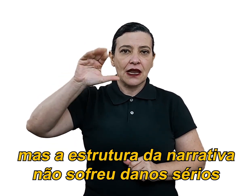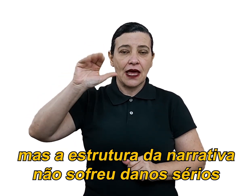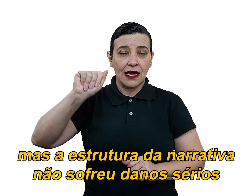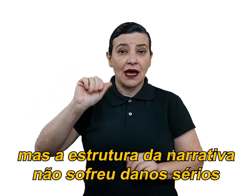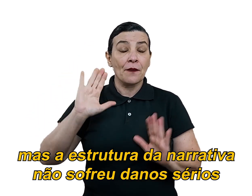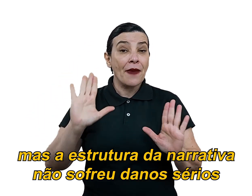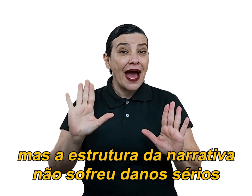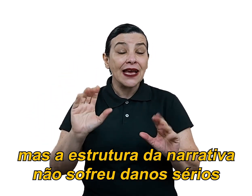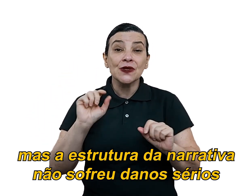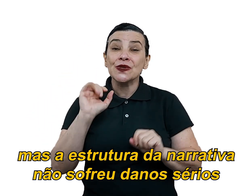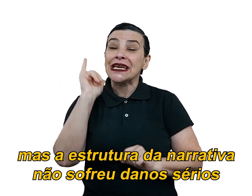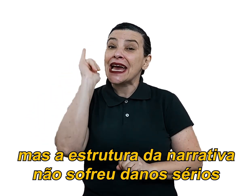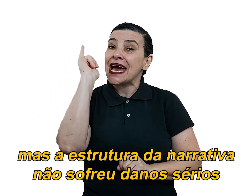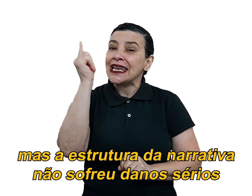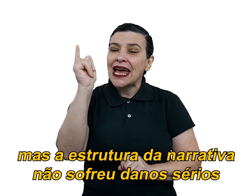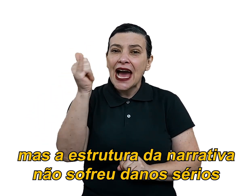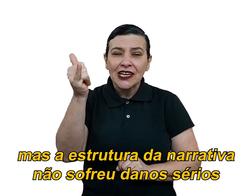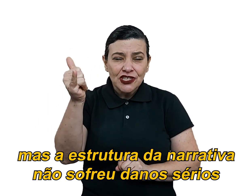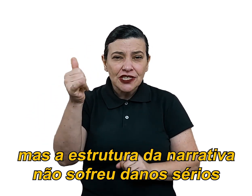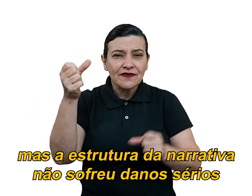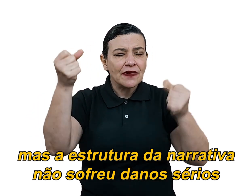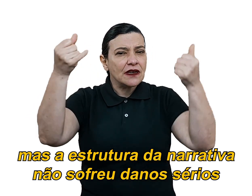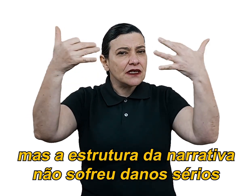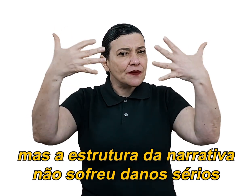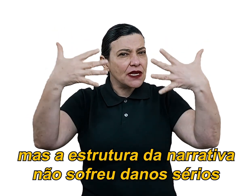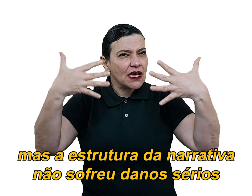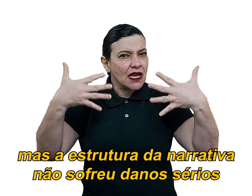narrativa, ela não sofreu